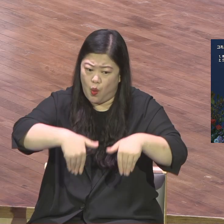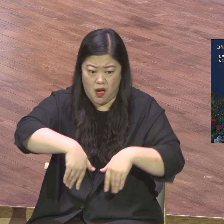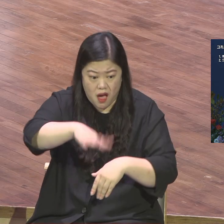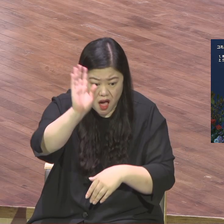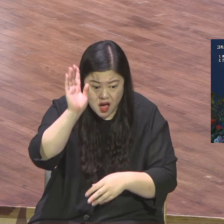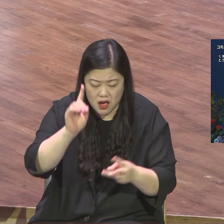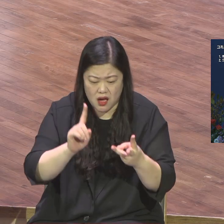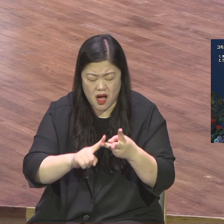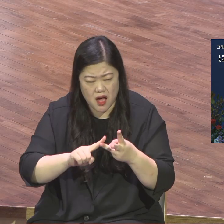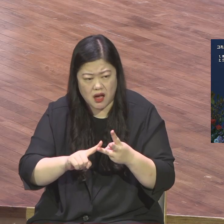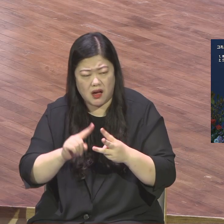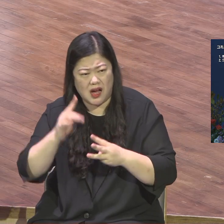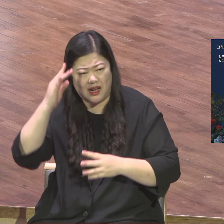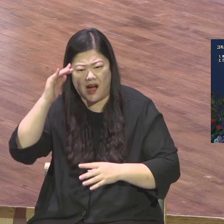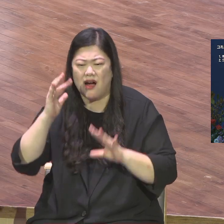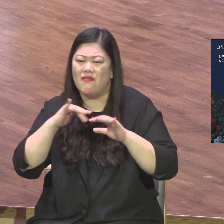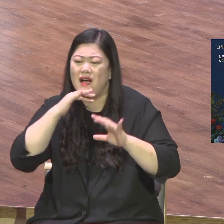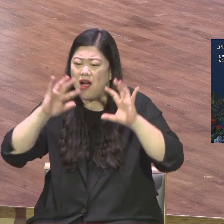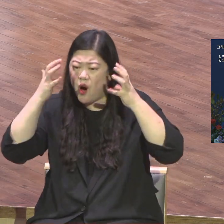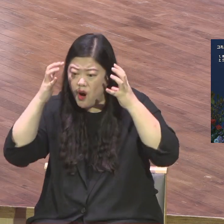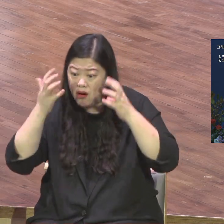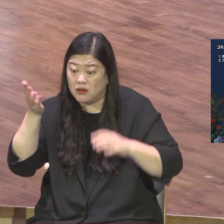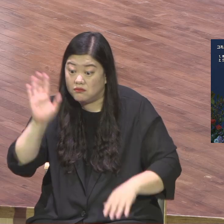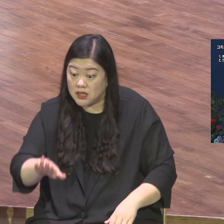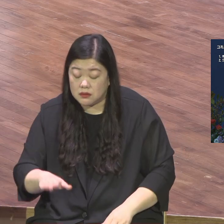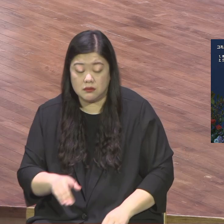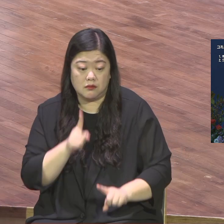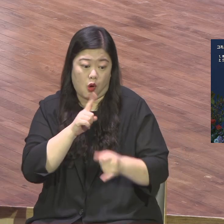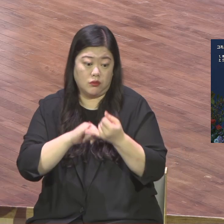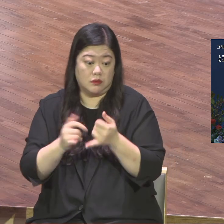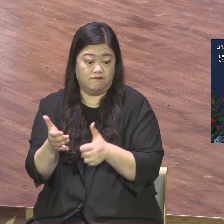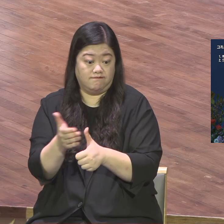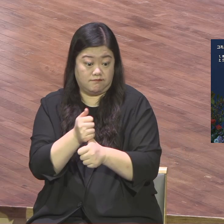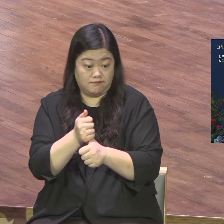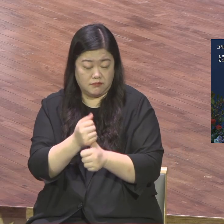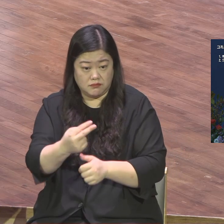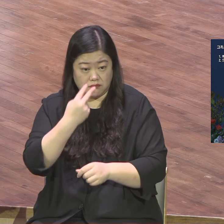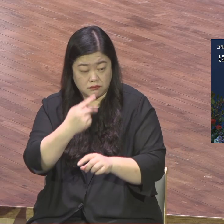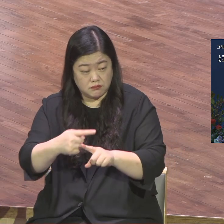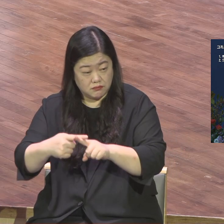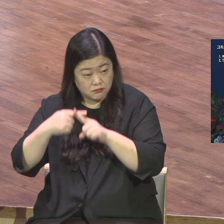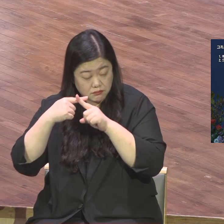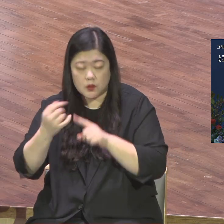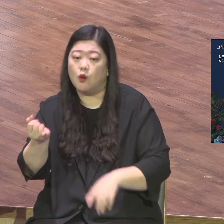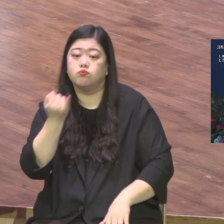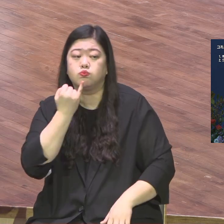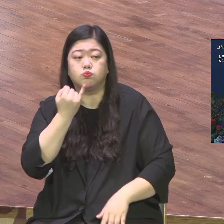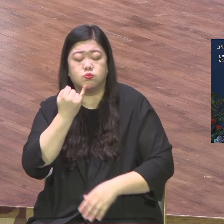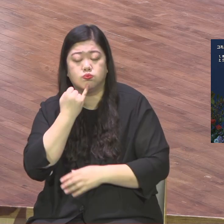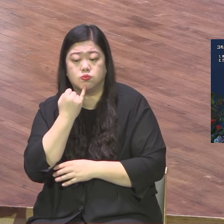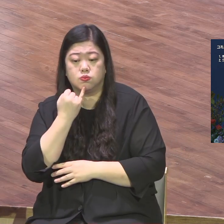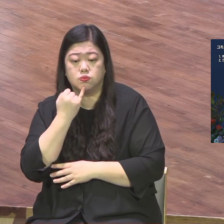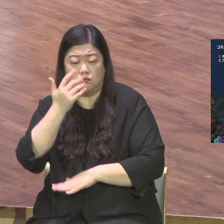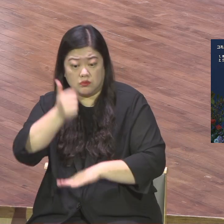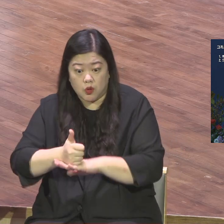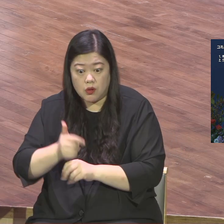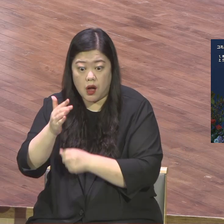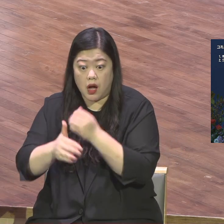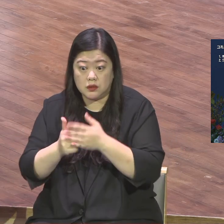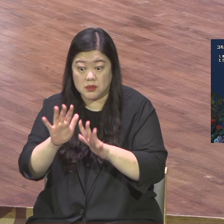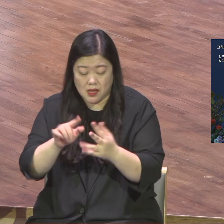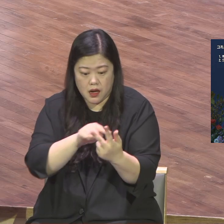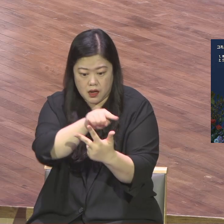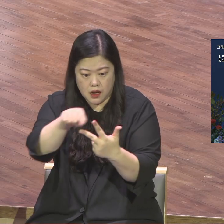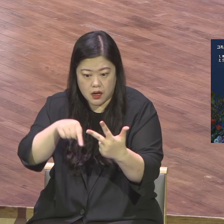사람 한 사람이 하나님의 전능하심을 믿고 언약을 잡고 믿음으로 생명의 위험 속에서 흔들리지 않았더니 하나님의 한 사람 한